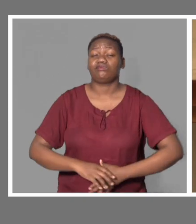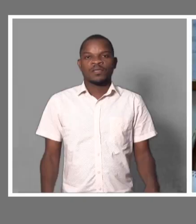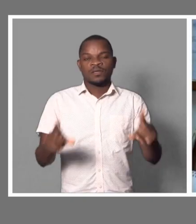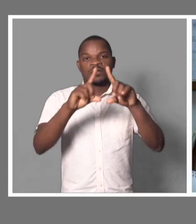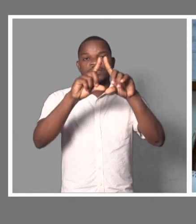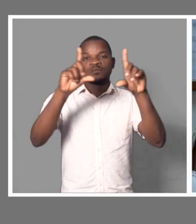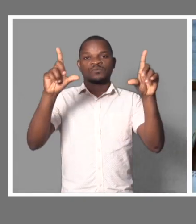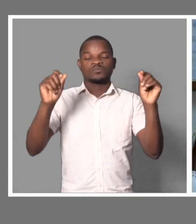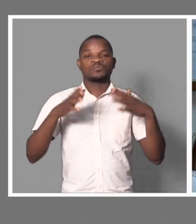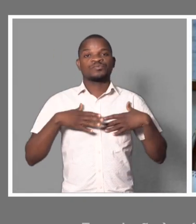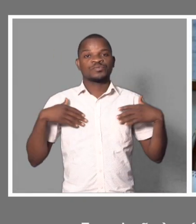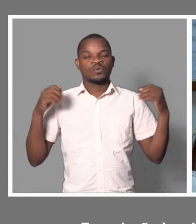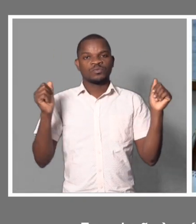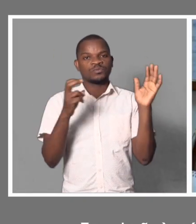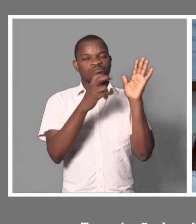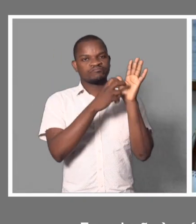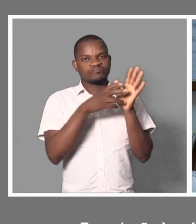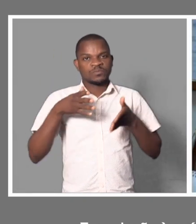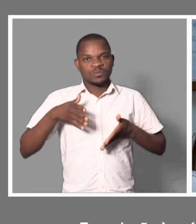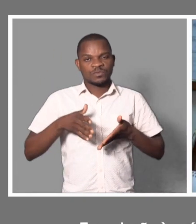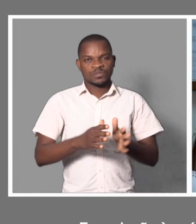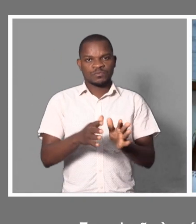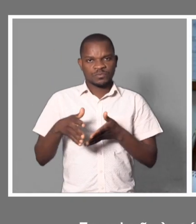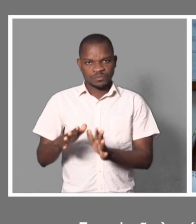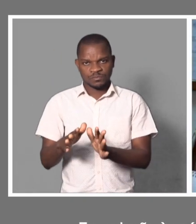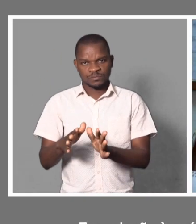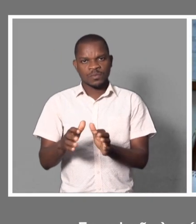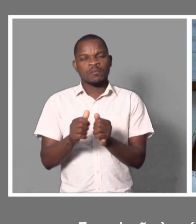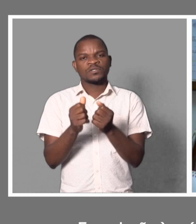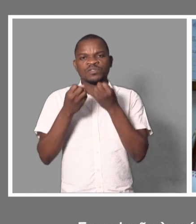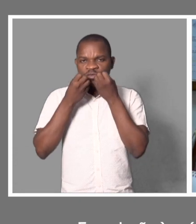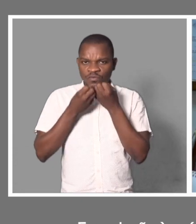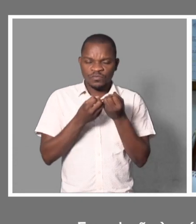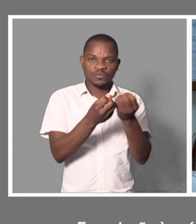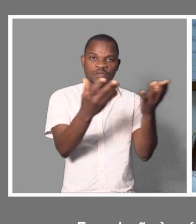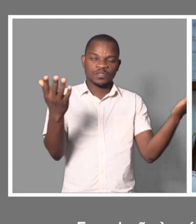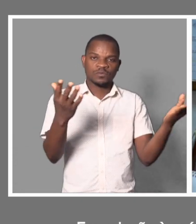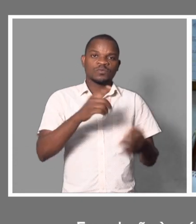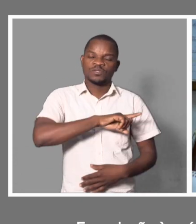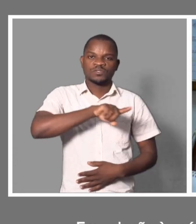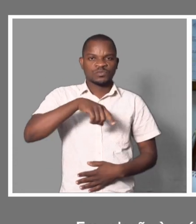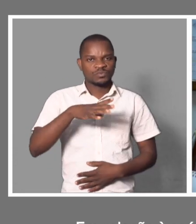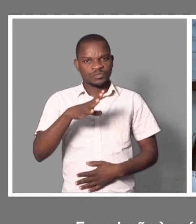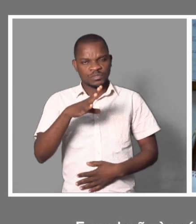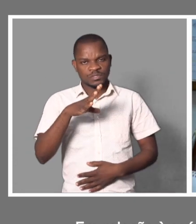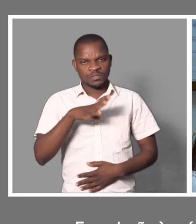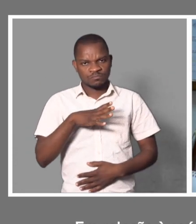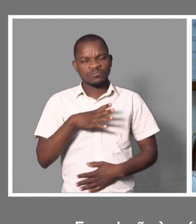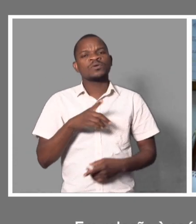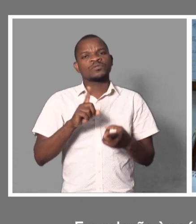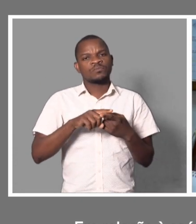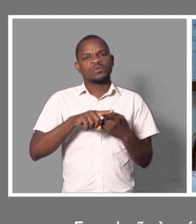Em relação à saúde sexual e produtiva, a informação existente também